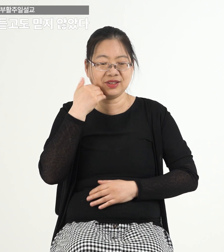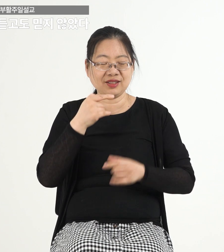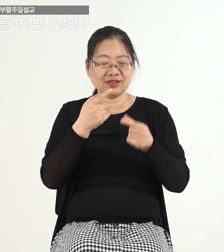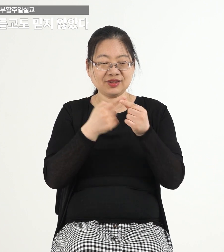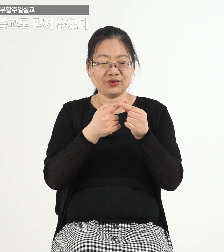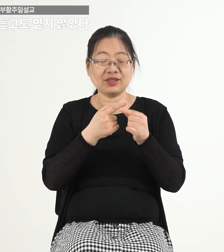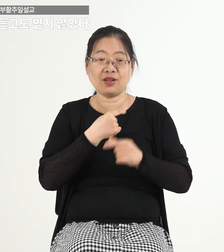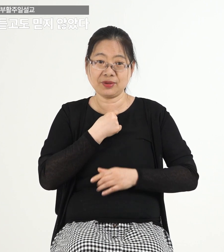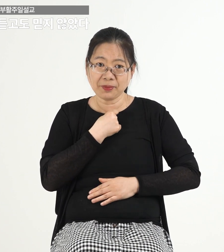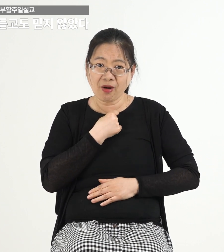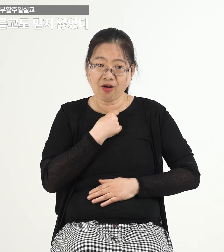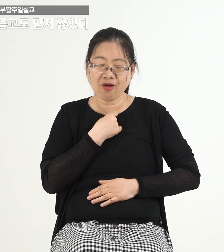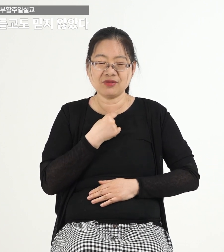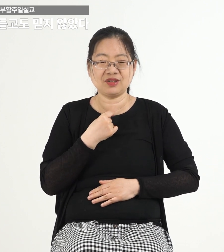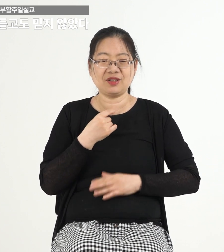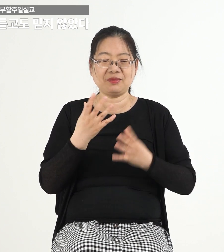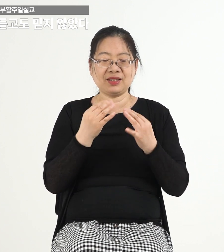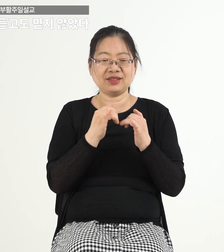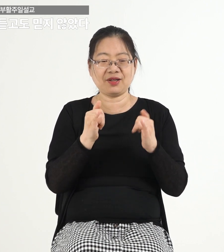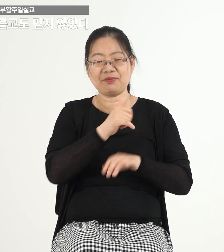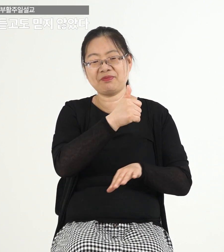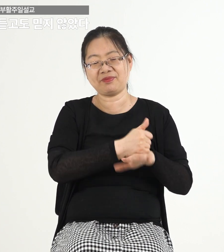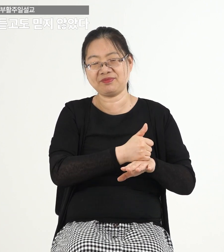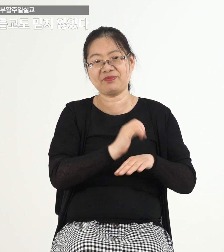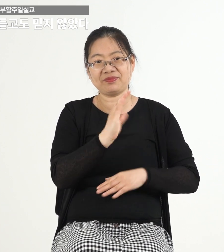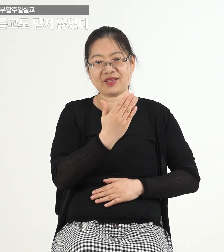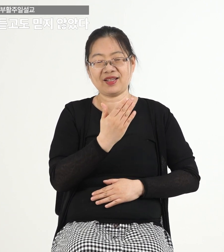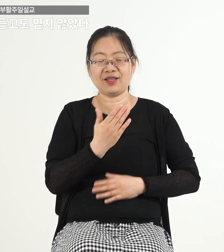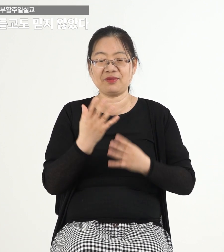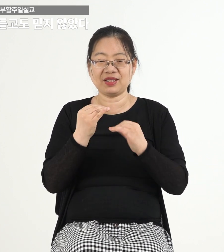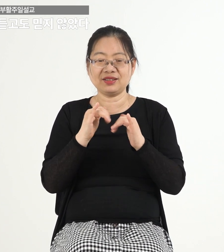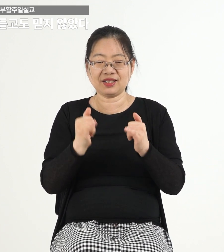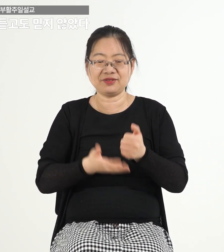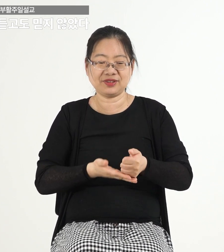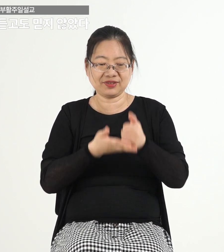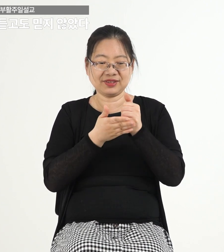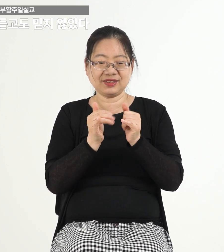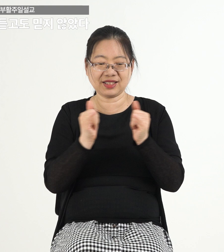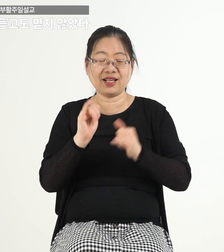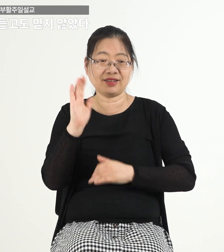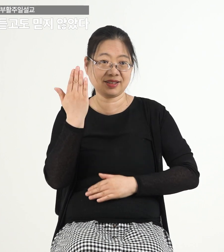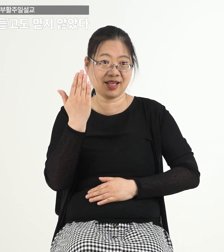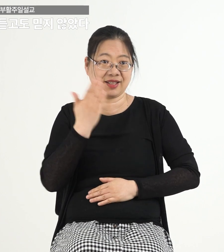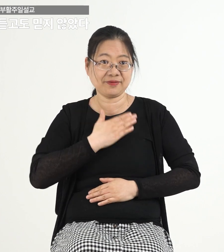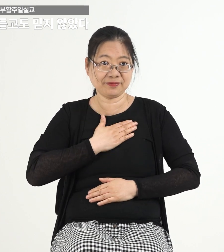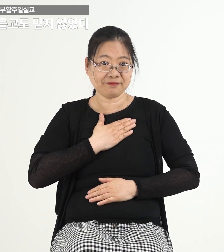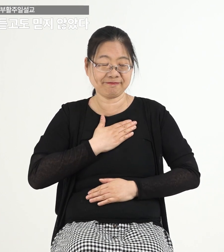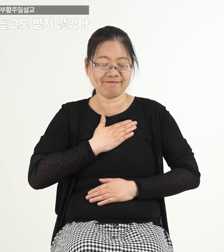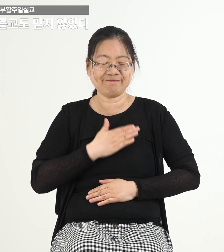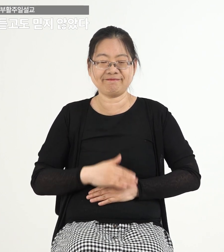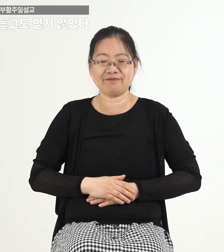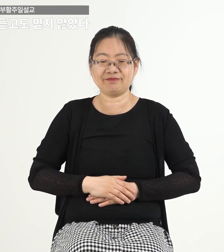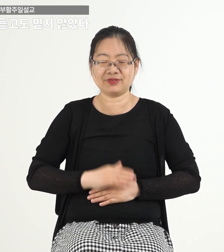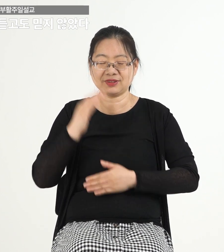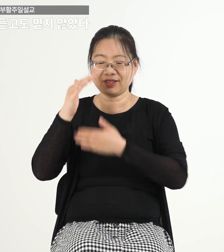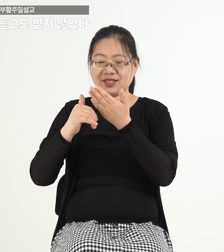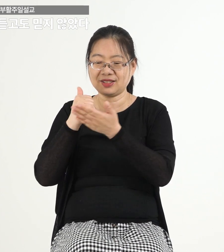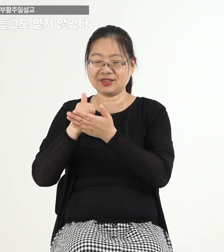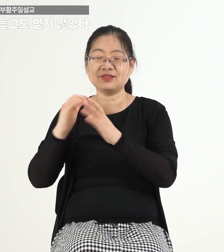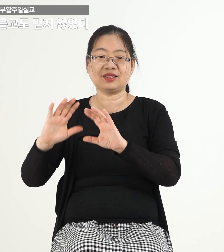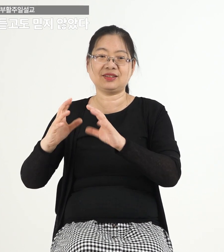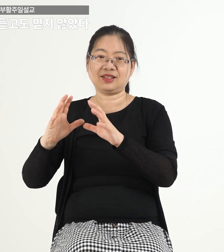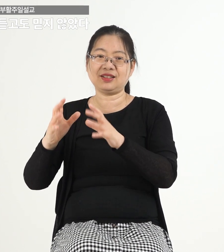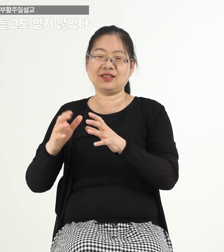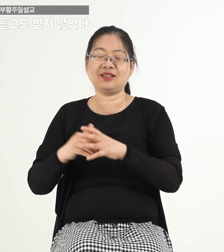첫째가 되고자 하면 무사람의 끝이 되며 무사람을 섬기는 자가 되어야 하리라 하시고. 하나님의